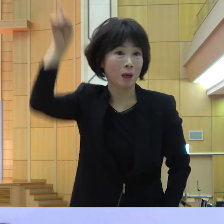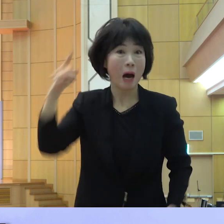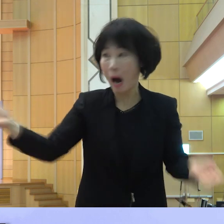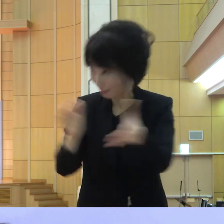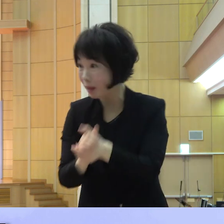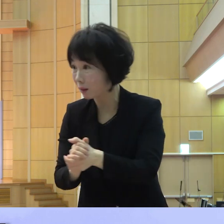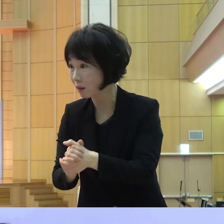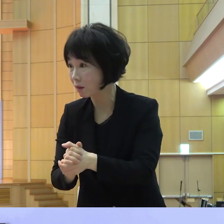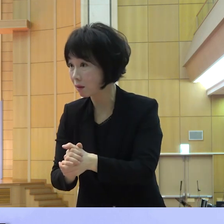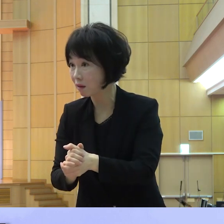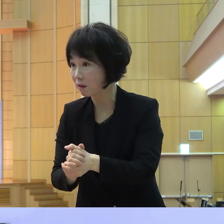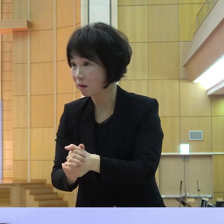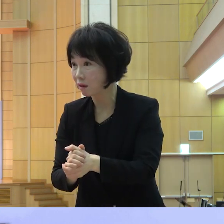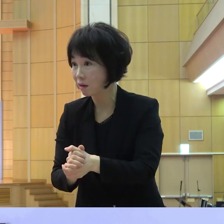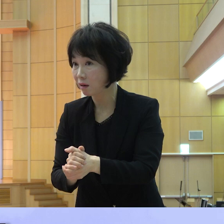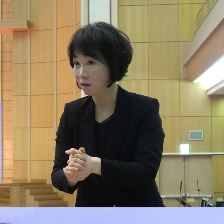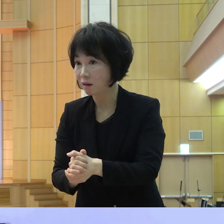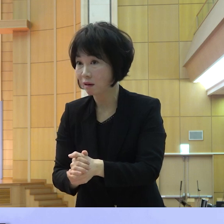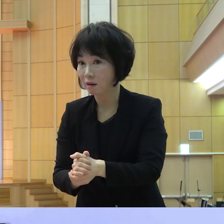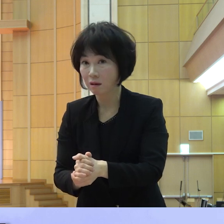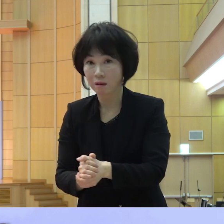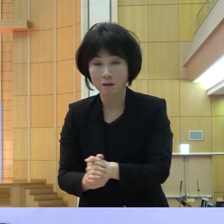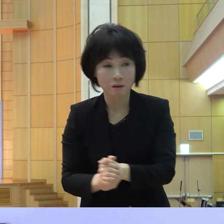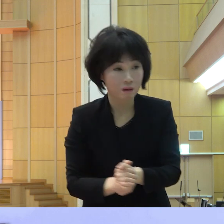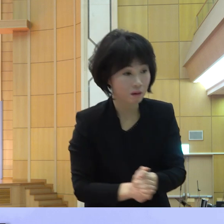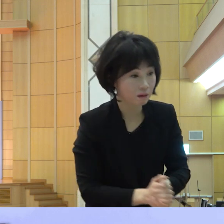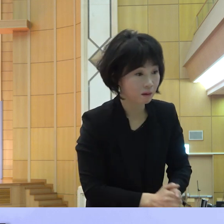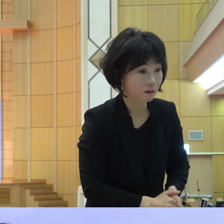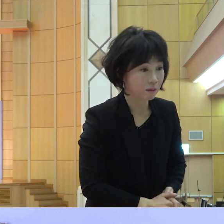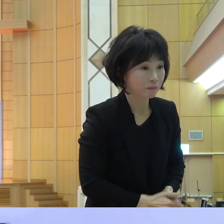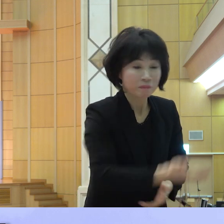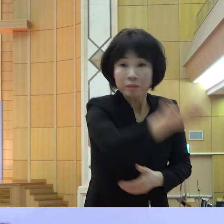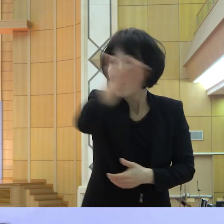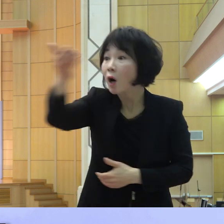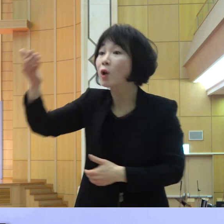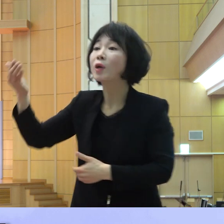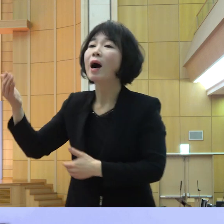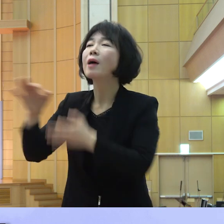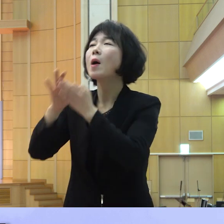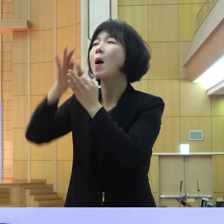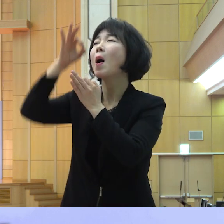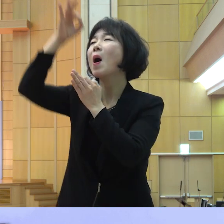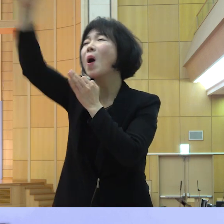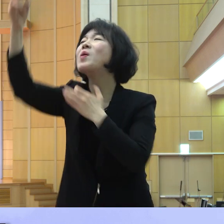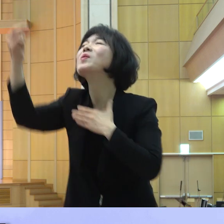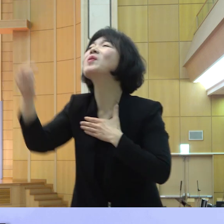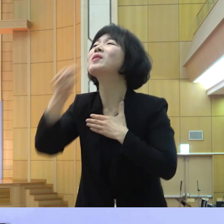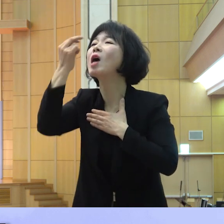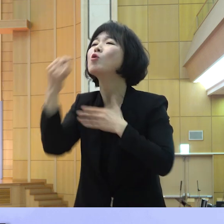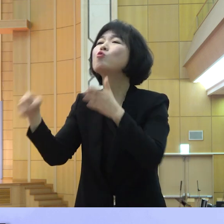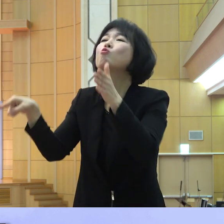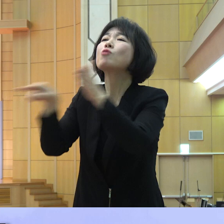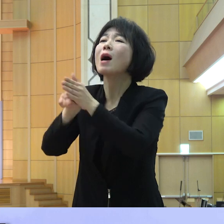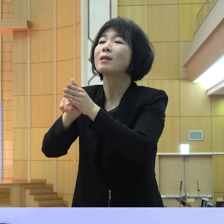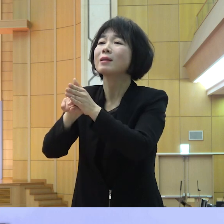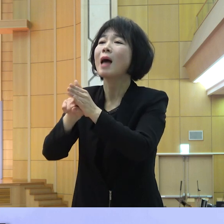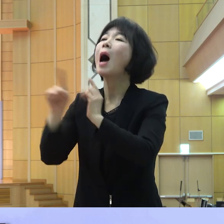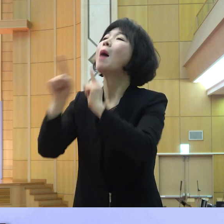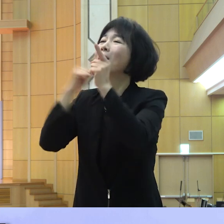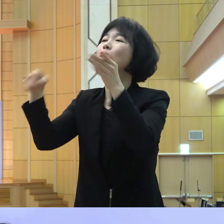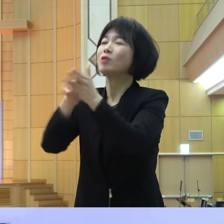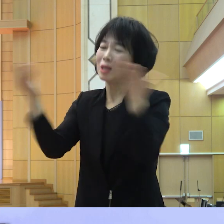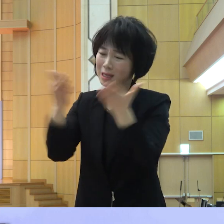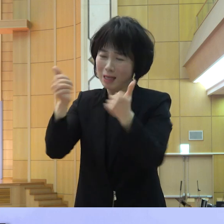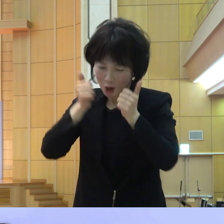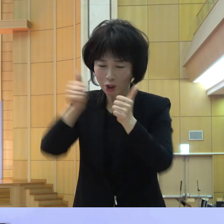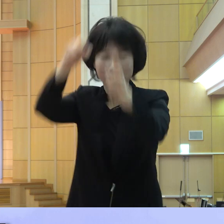양식을 위해서 일하지 말고 일한다는 거 기억하라겠죠? 일하지 말고 영생하도록 있는 양식을 위해서 일하라.